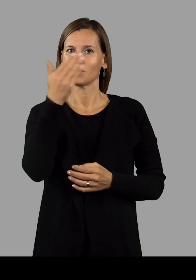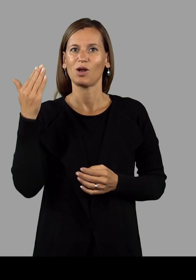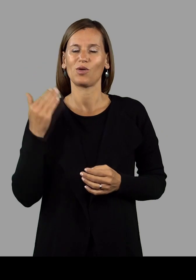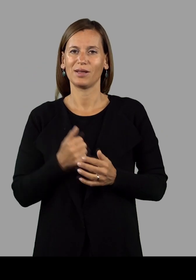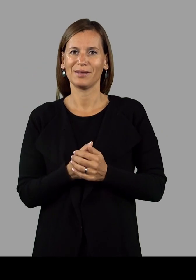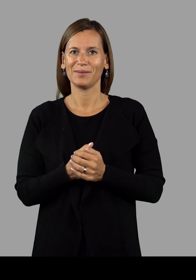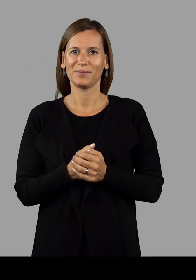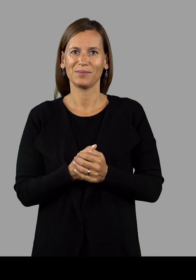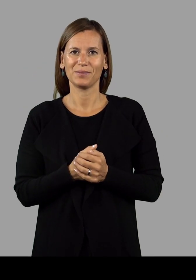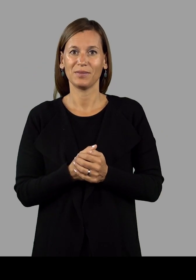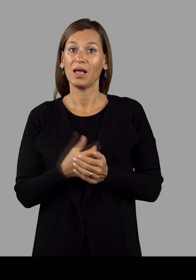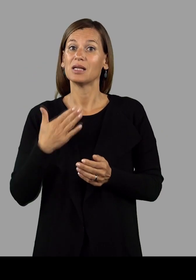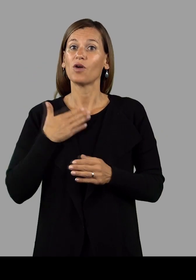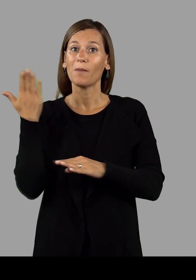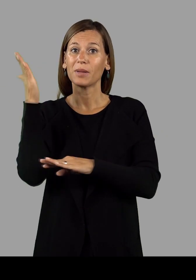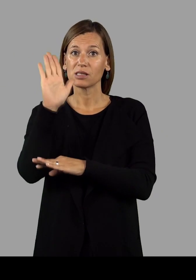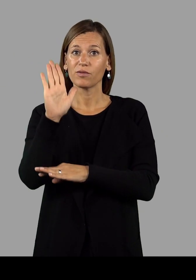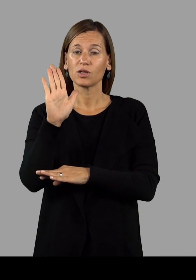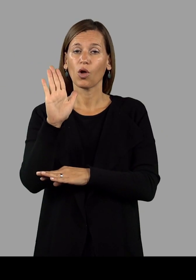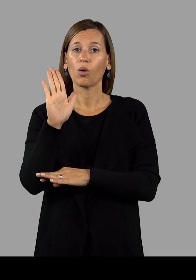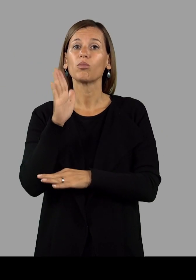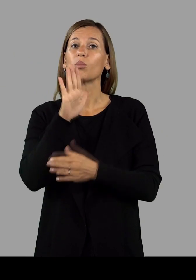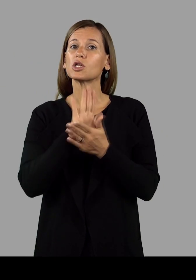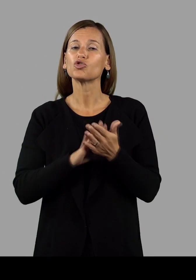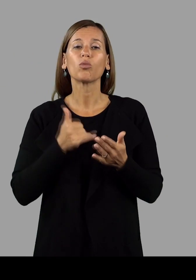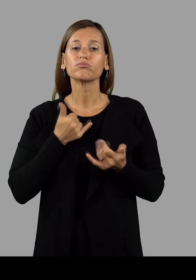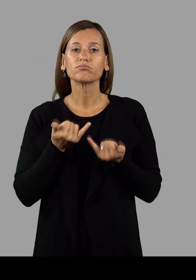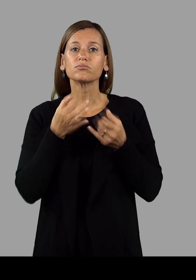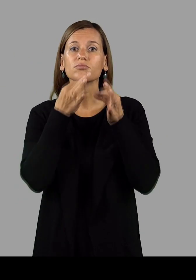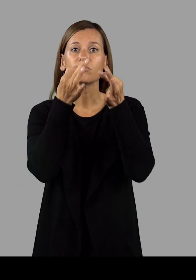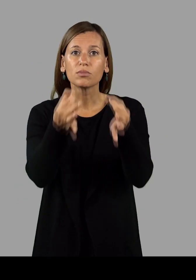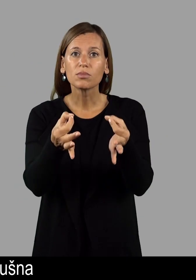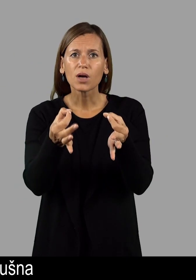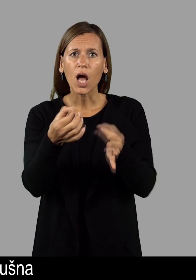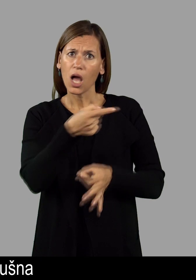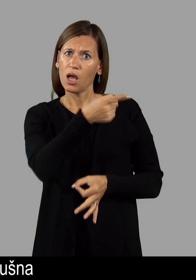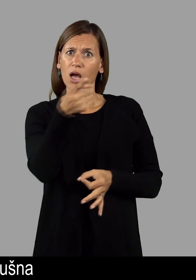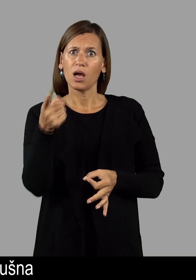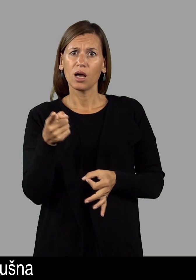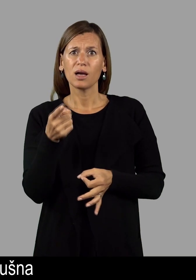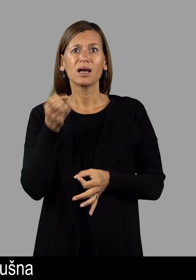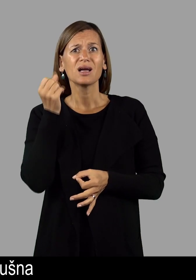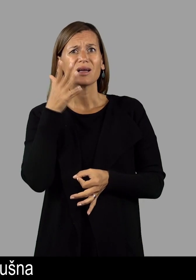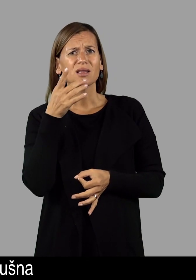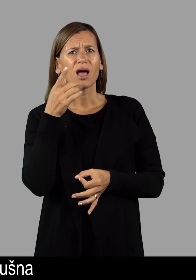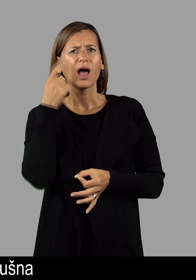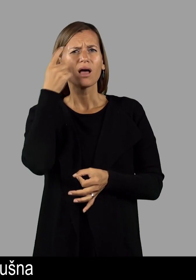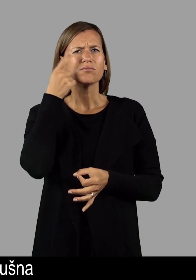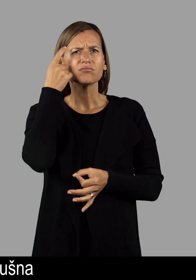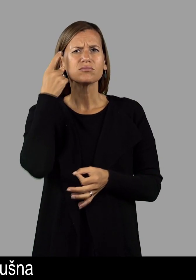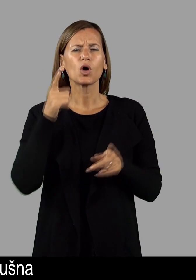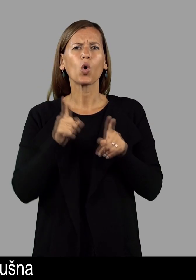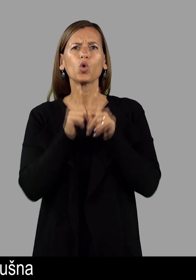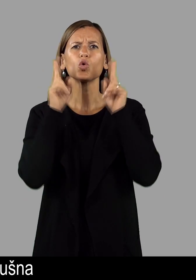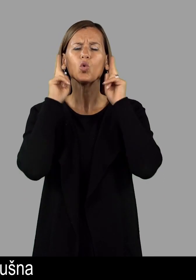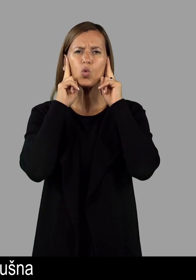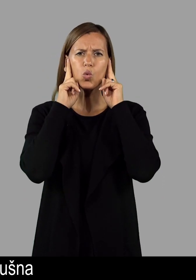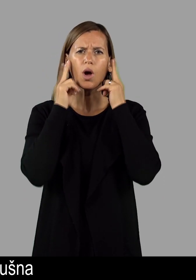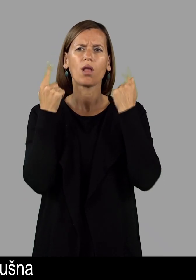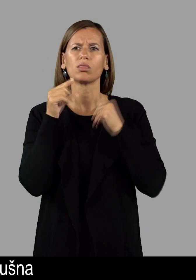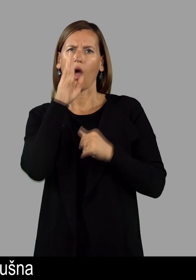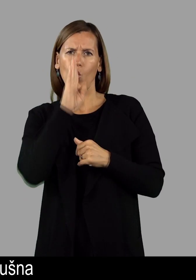Pozdravljeni. Svojo predstavitev bom začel kar s vprašanjem. Ste si kdaj kot gluha ali naglušna oseba